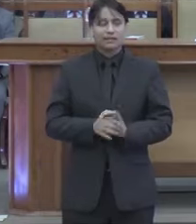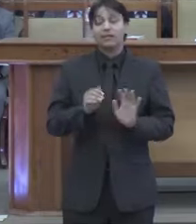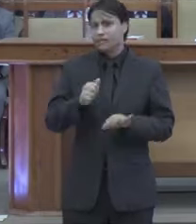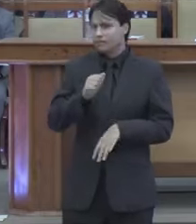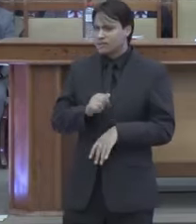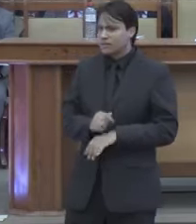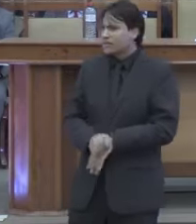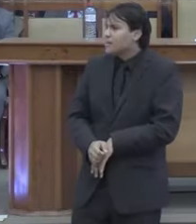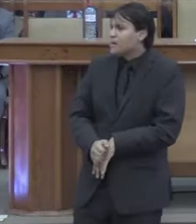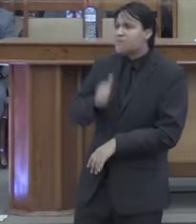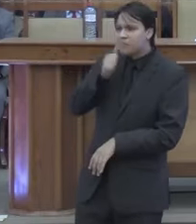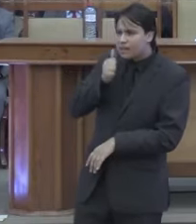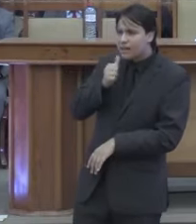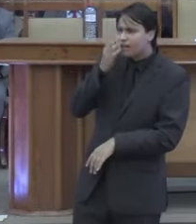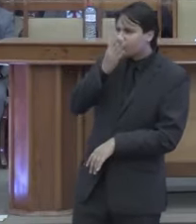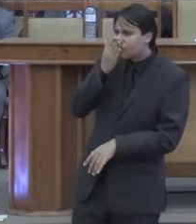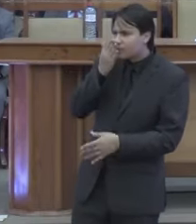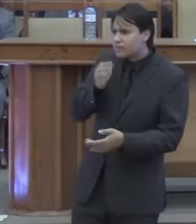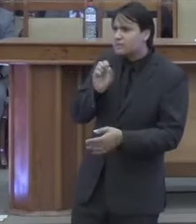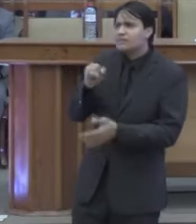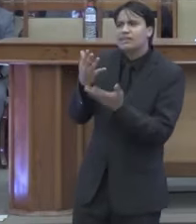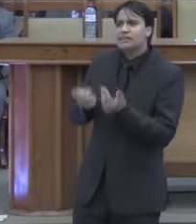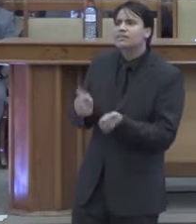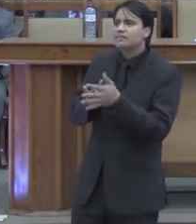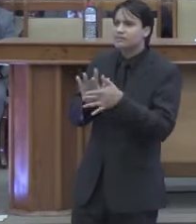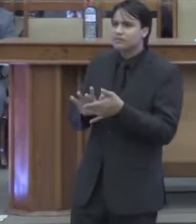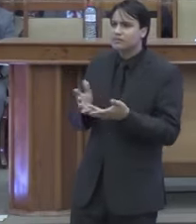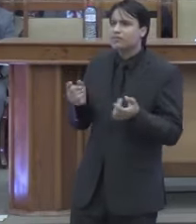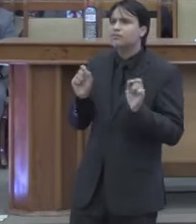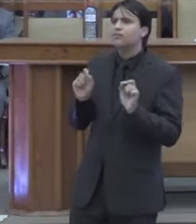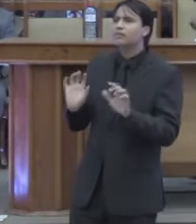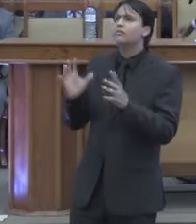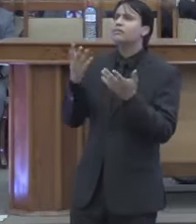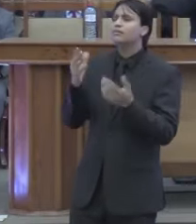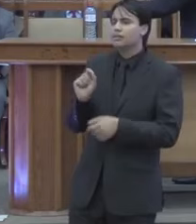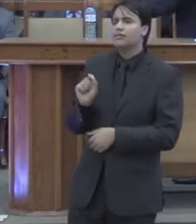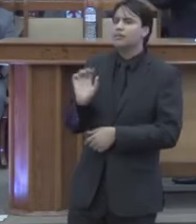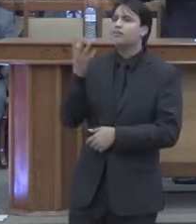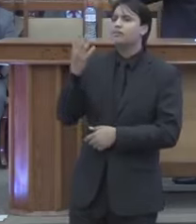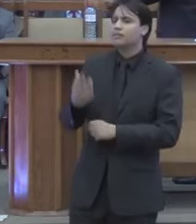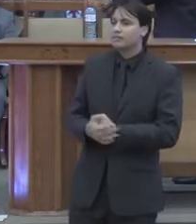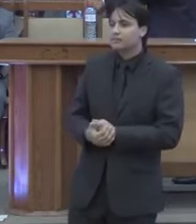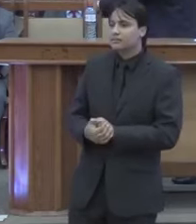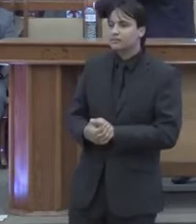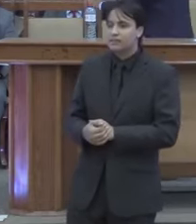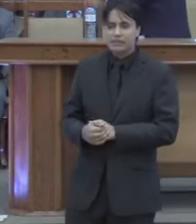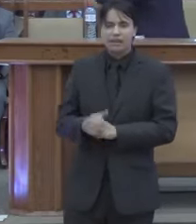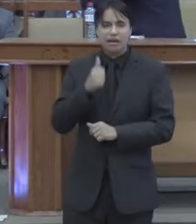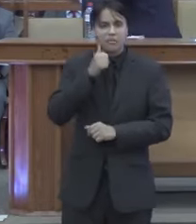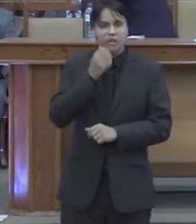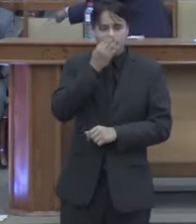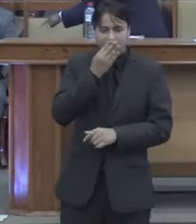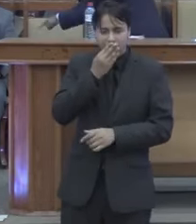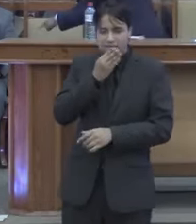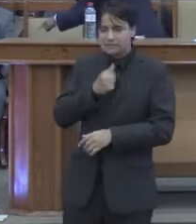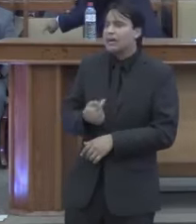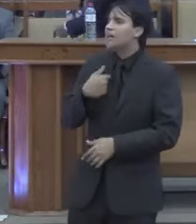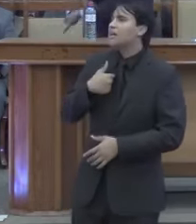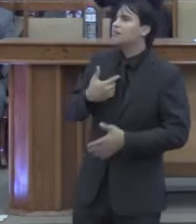Jesus... Porque já tem países que estão legalizando a prostituta. E ela vai dizer: eu aceitei Jesus, mas eu vou